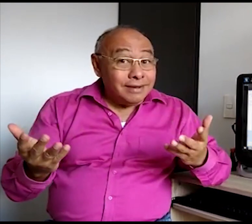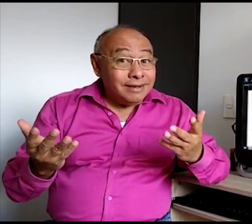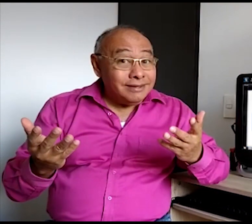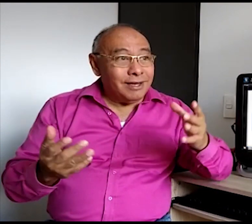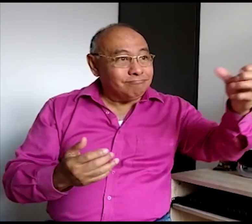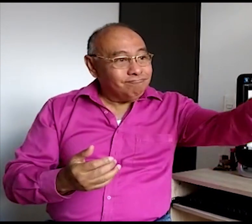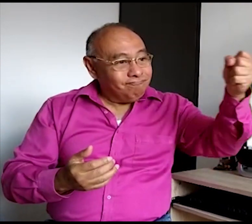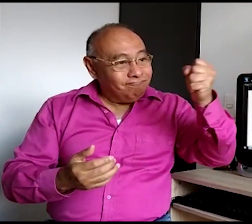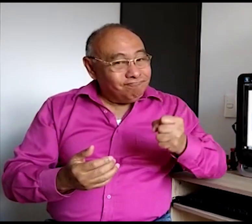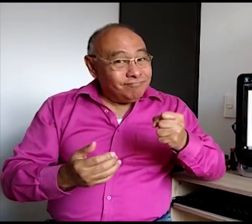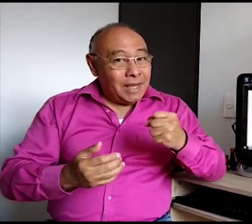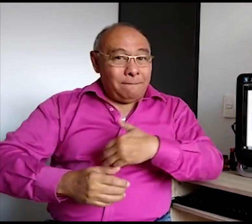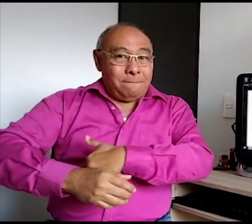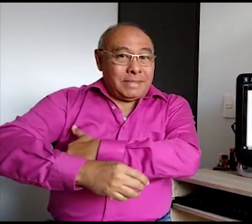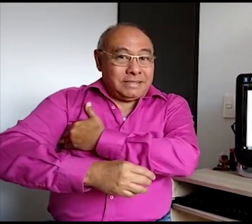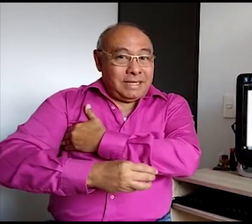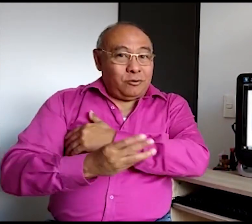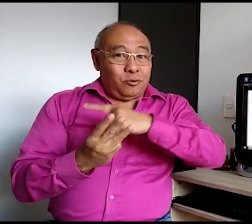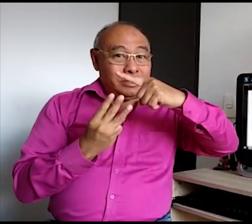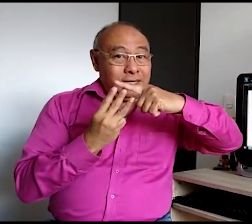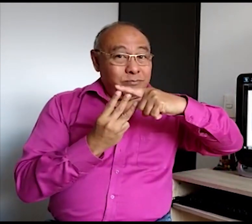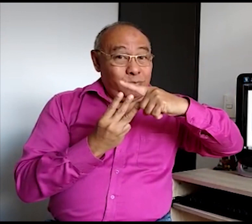Además, contaremos con la participación del Ministerio de Transporte,